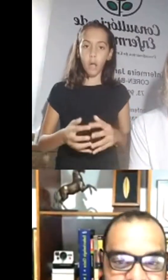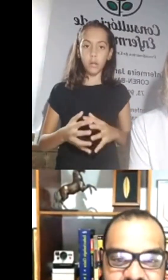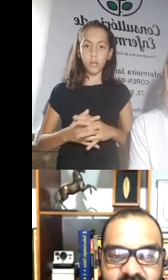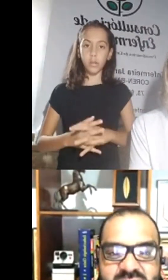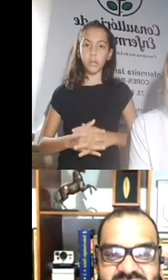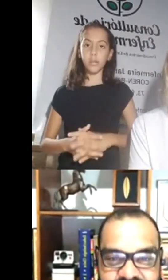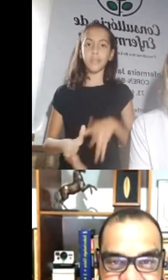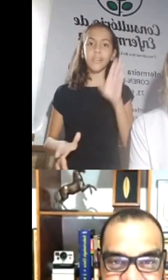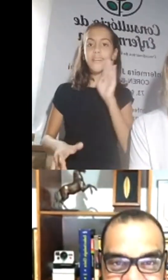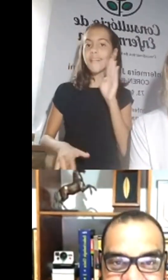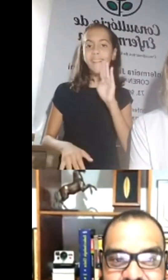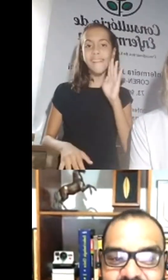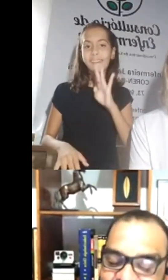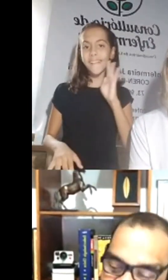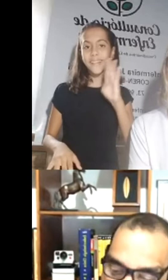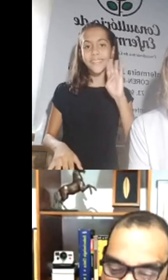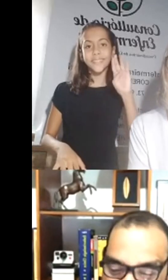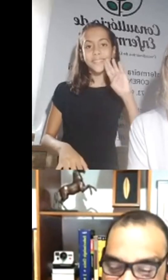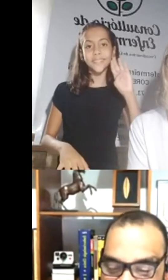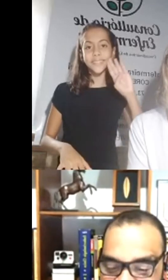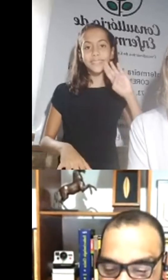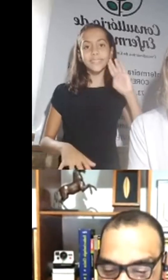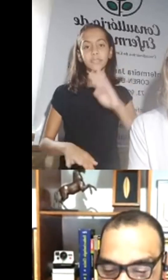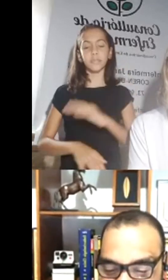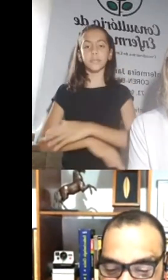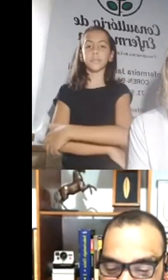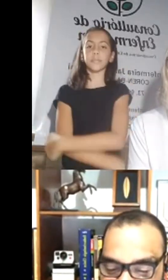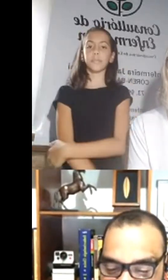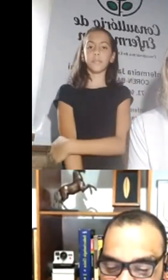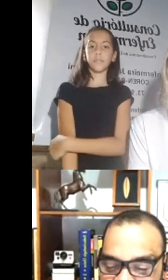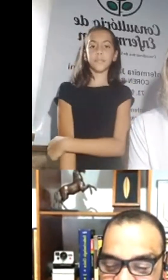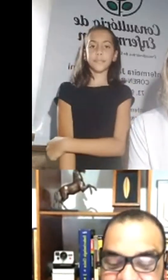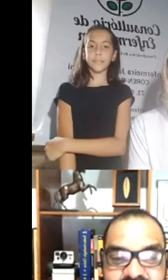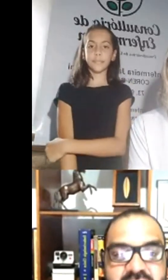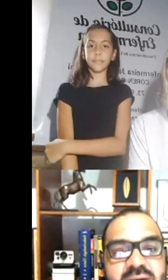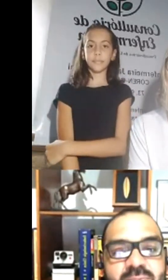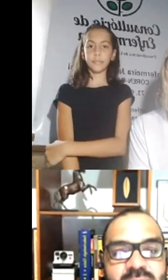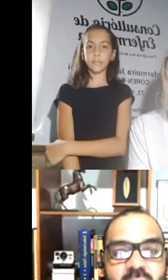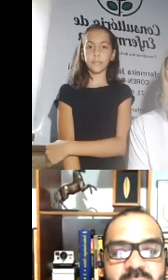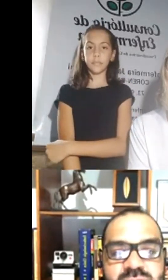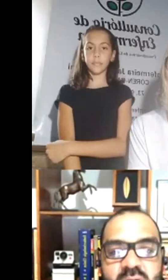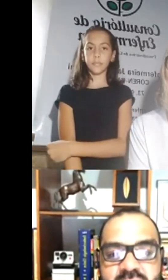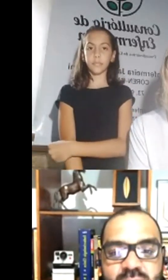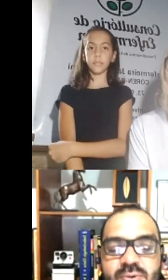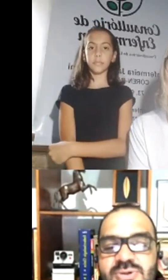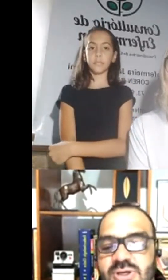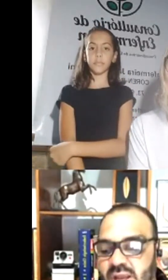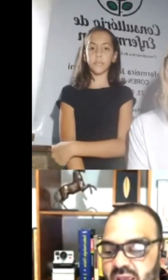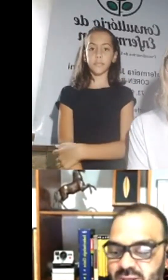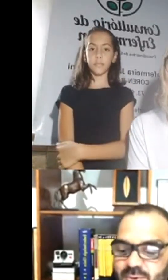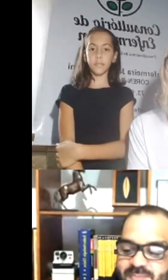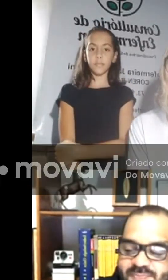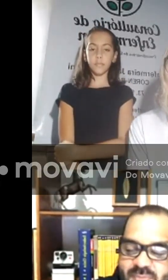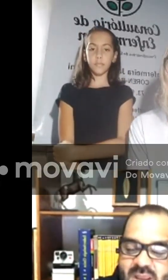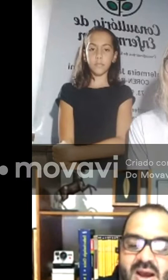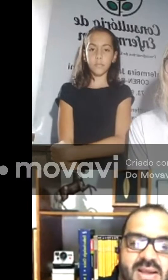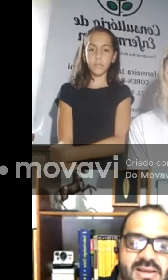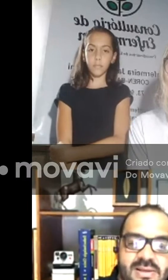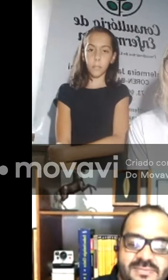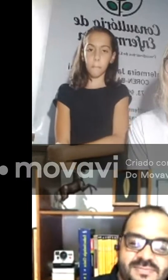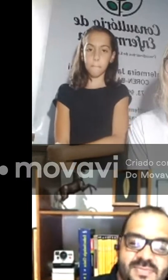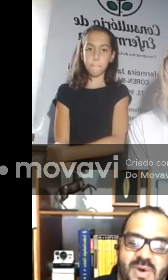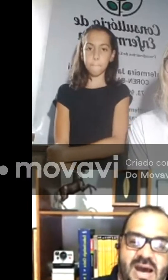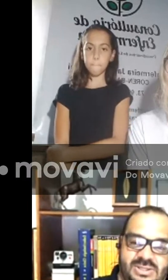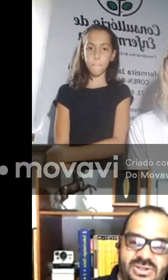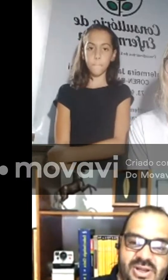mando para ele e volta a zero. É, né? Então, é uma galera que eu gosto demais. Né? O pessoal aí de Irênio,